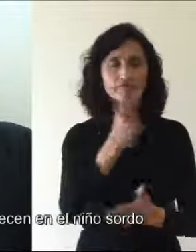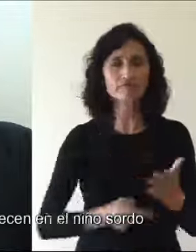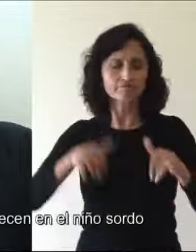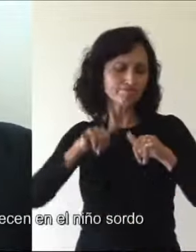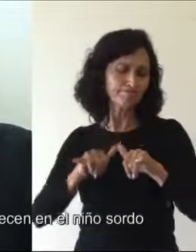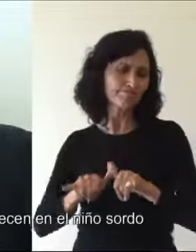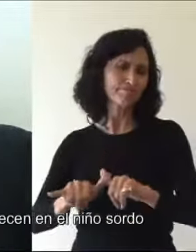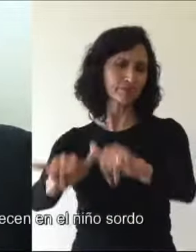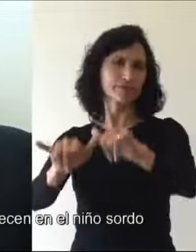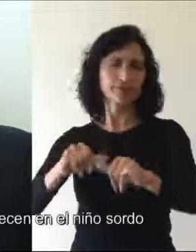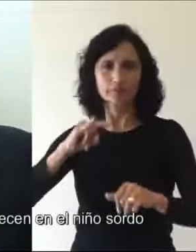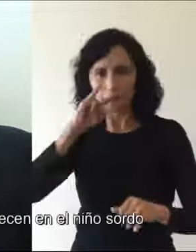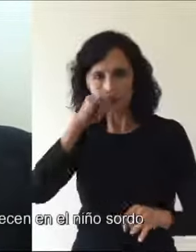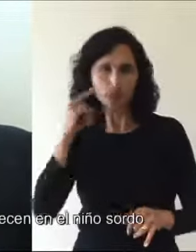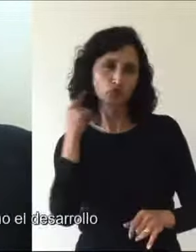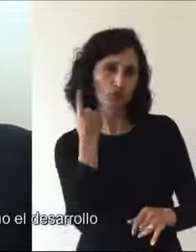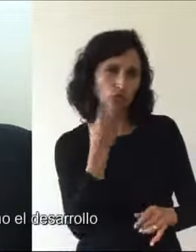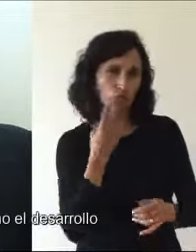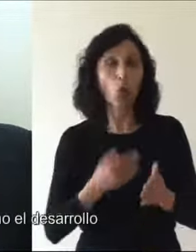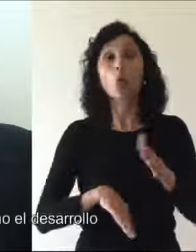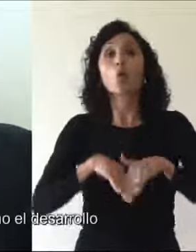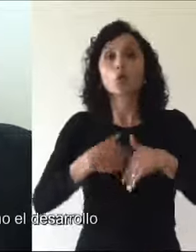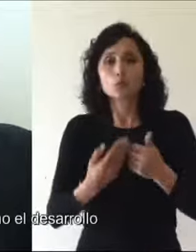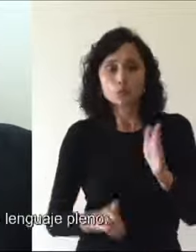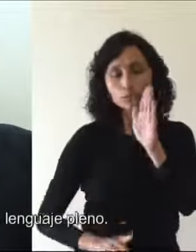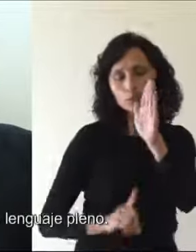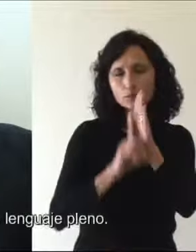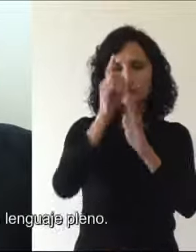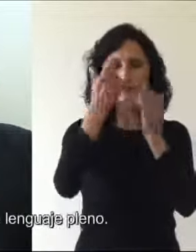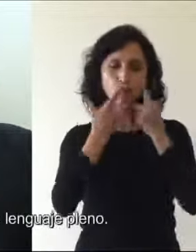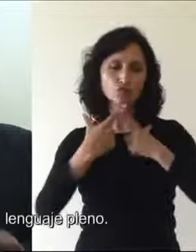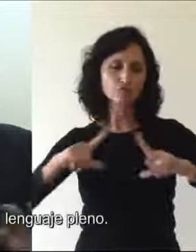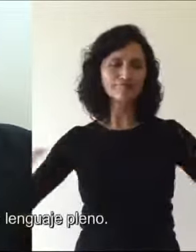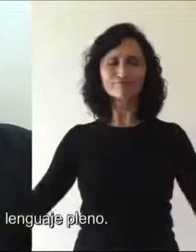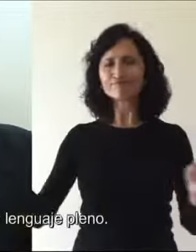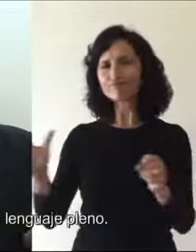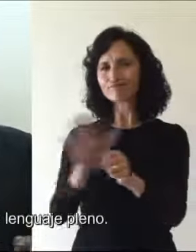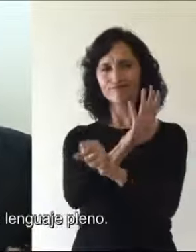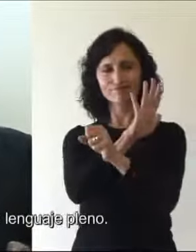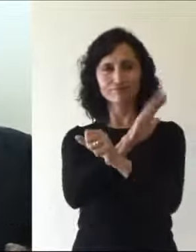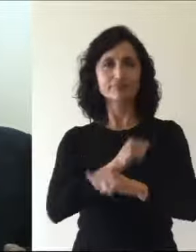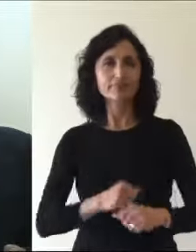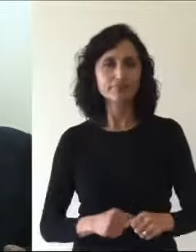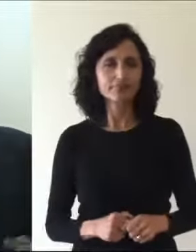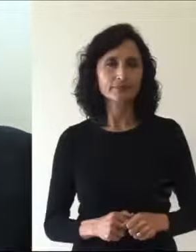que prevalecen en el niño sordo, como el desarrollo de un lenguaje pleno.